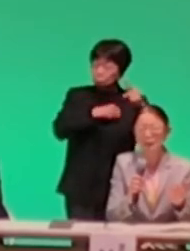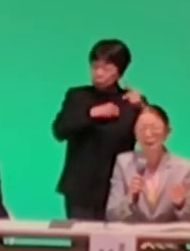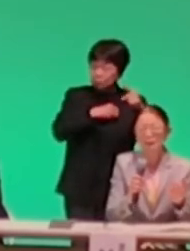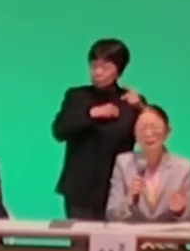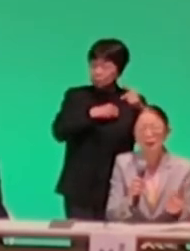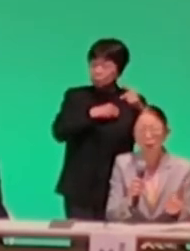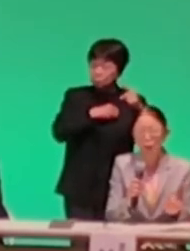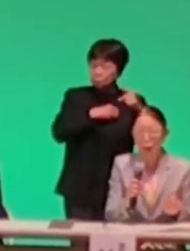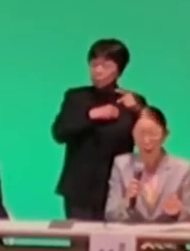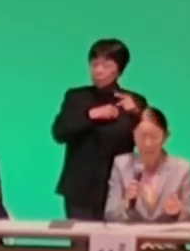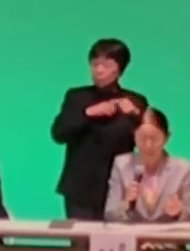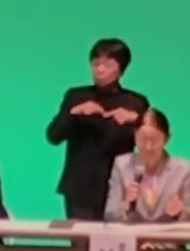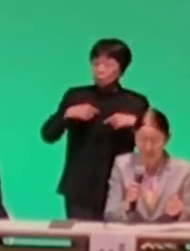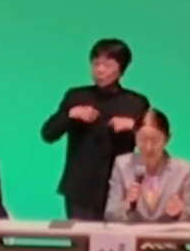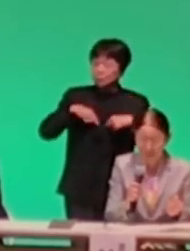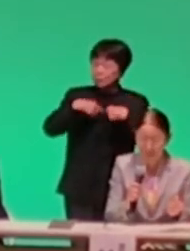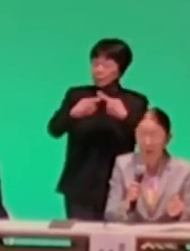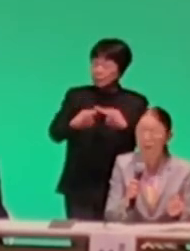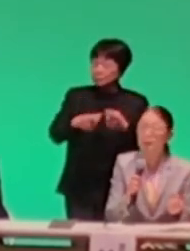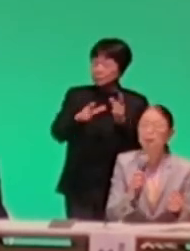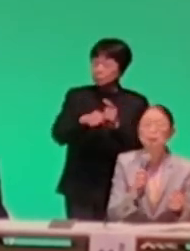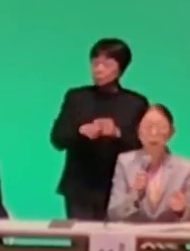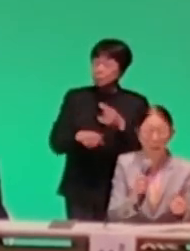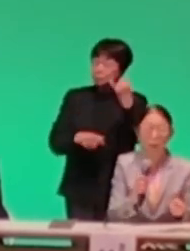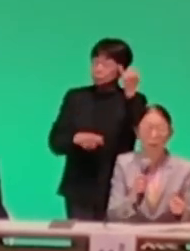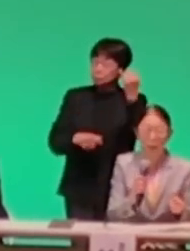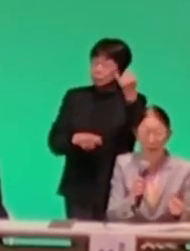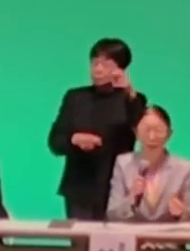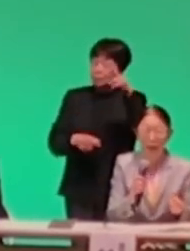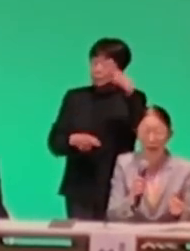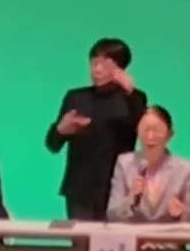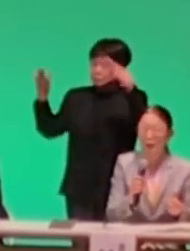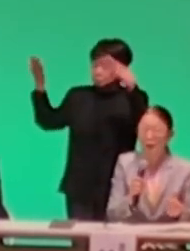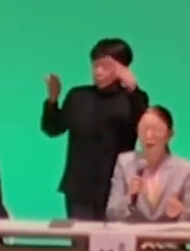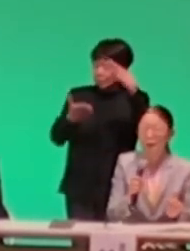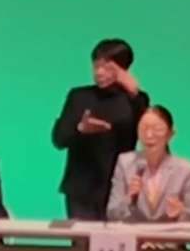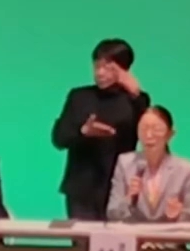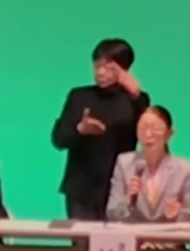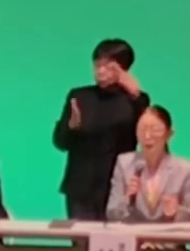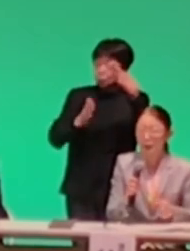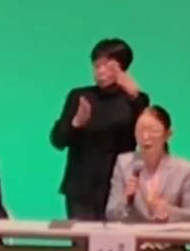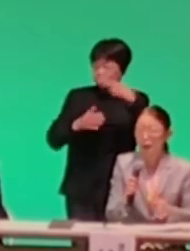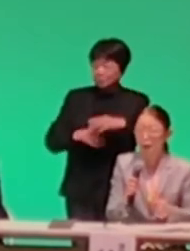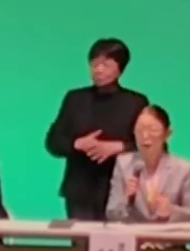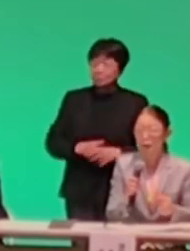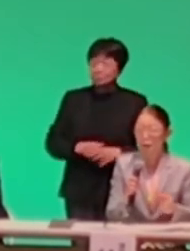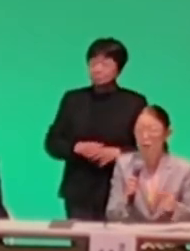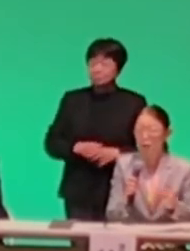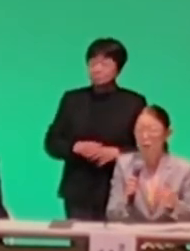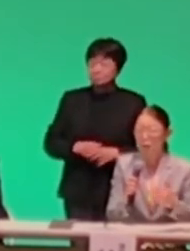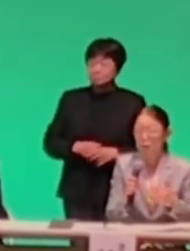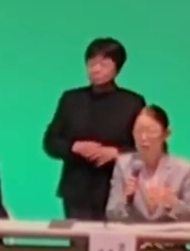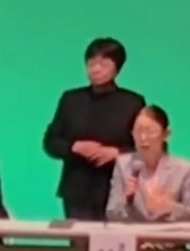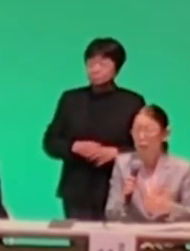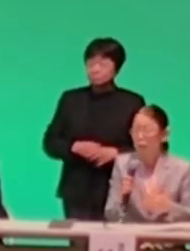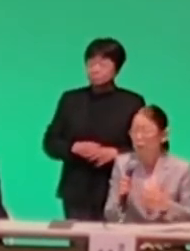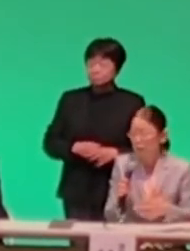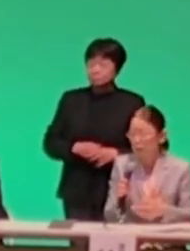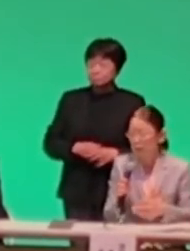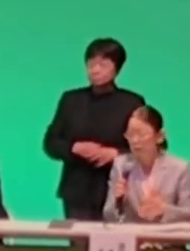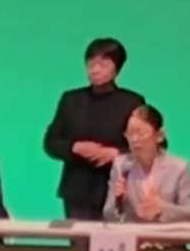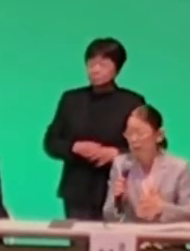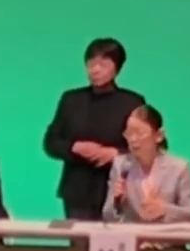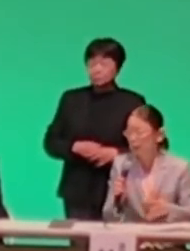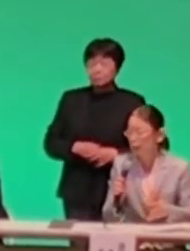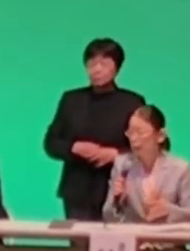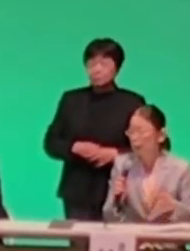は女性は 2% ちょっとでした。それがあの、まあ、ここ